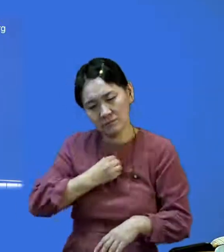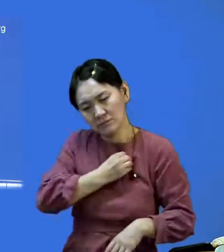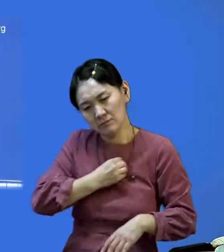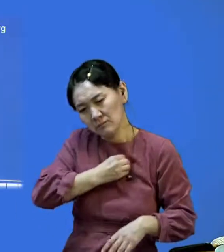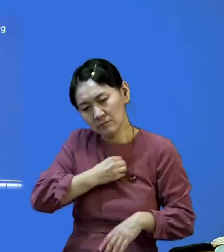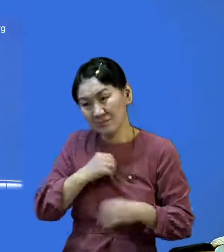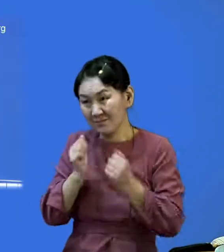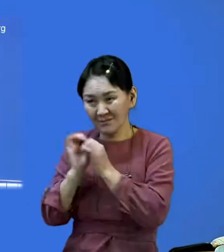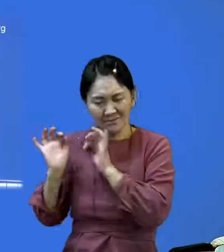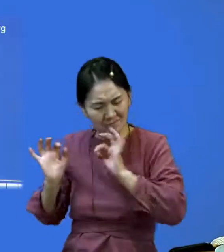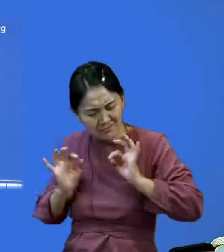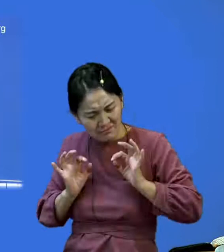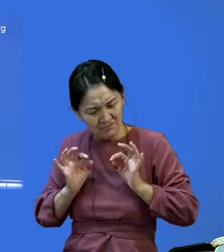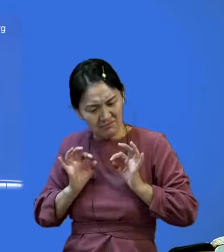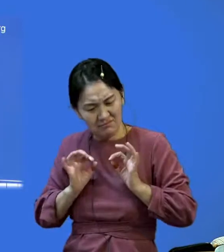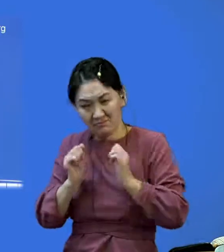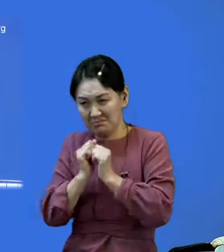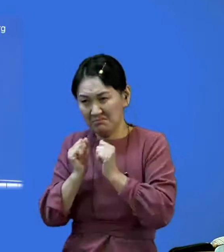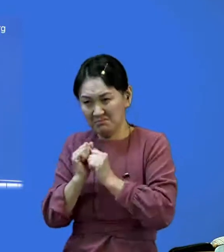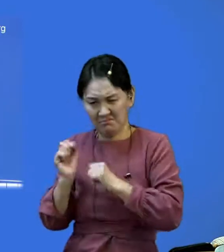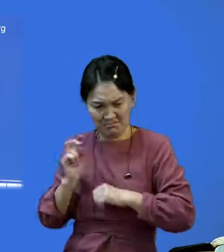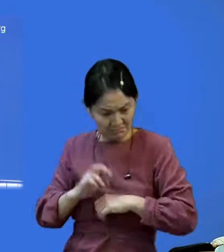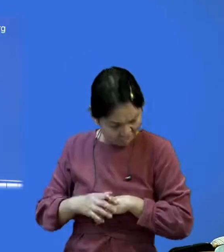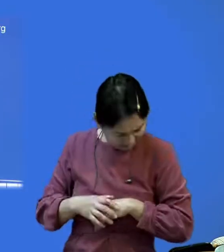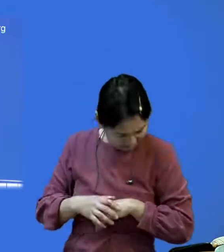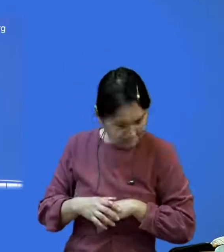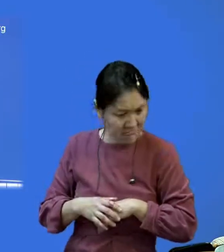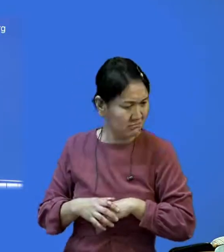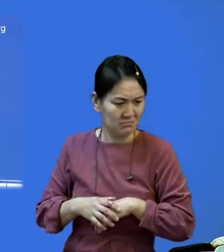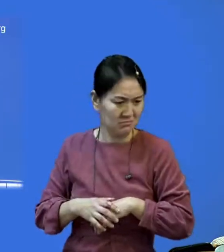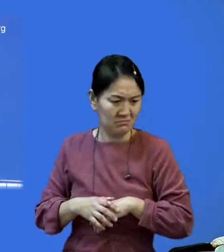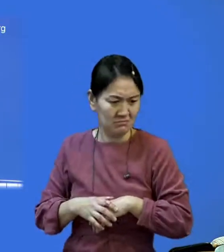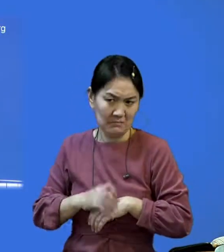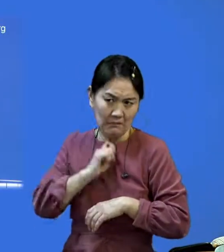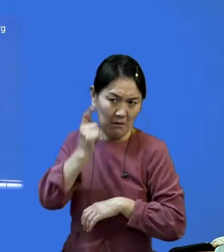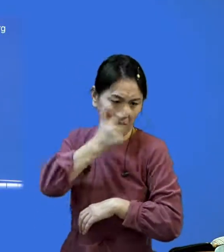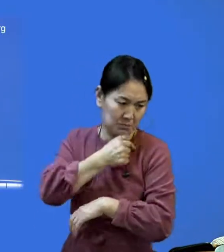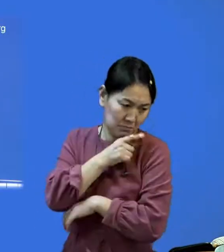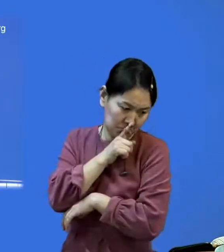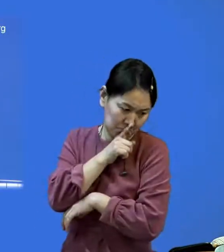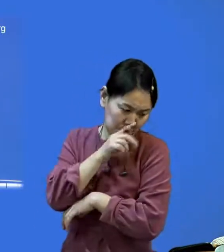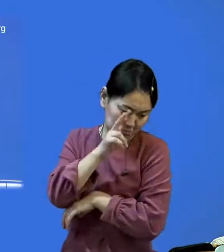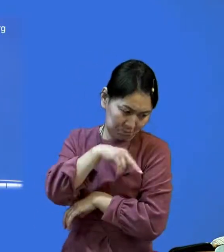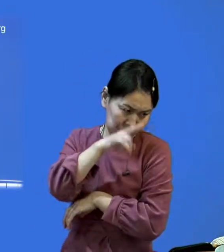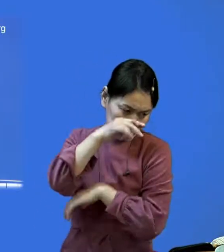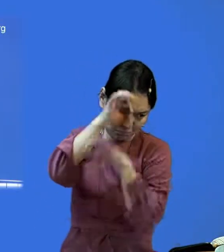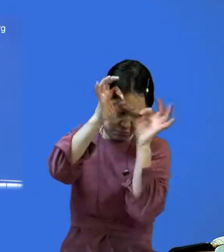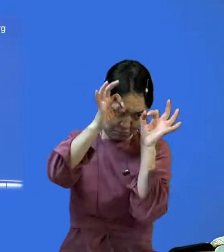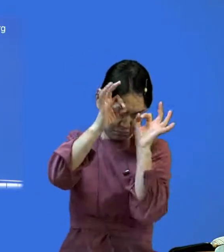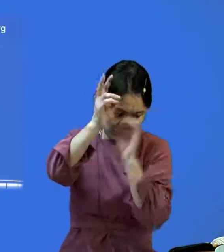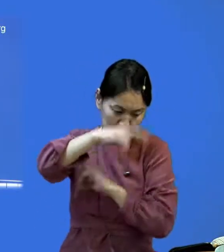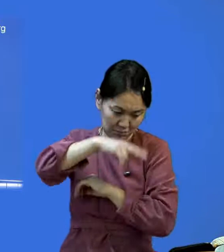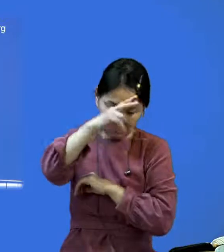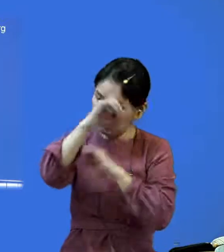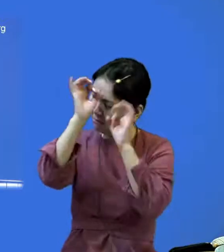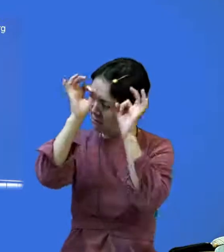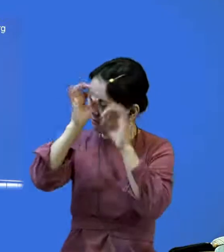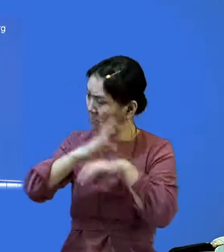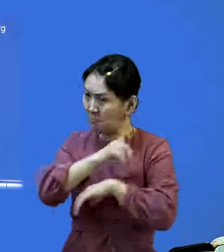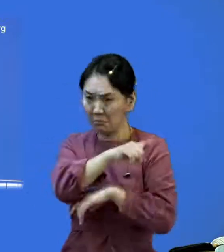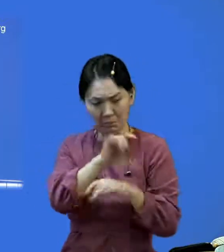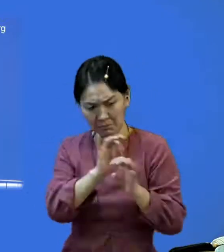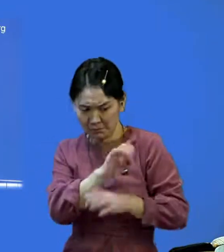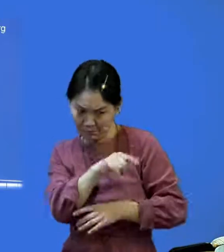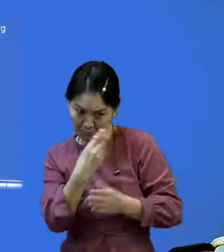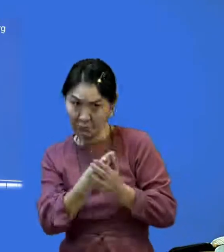Найдүүд нь хурж ирээд л тийм ээ. Бүр гайхсандаа хэдэн өнгийн дөрш юу ч хэлж чадахгүй суусан. Гэхдээ гарцаагүй чамд ямар нэгэн